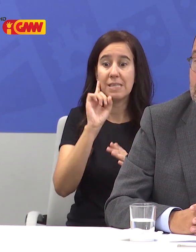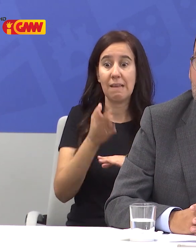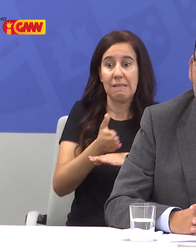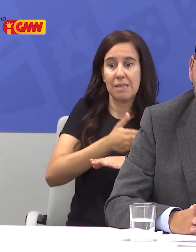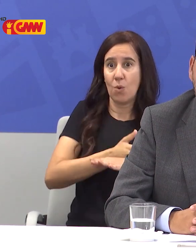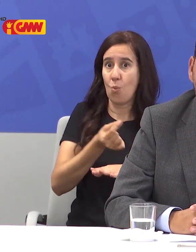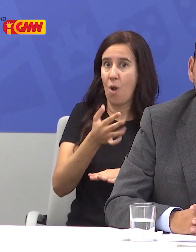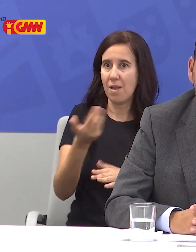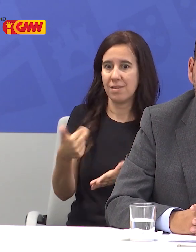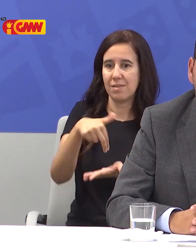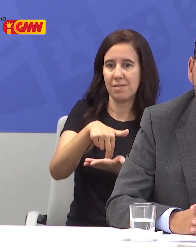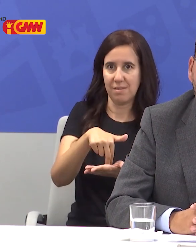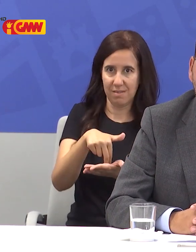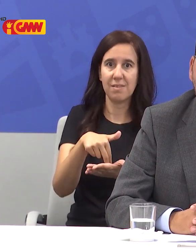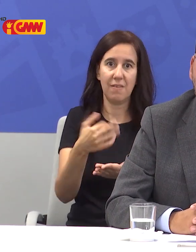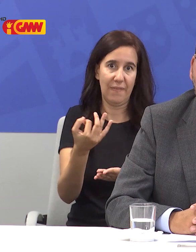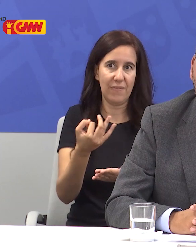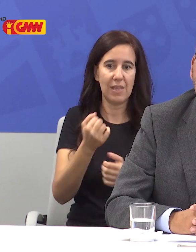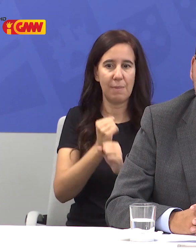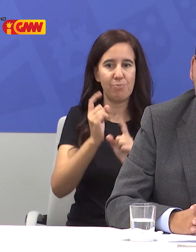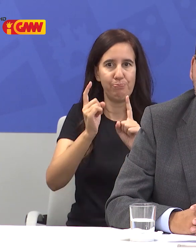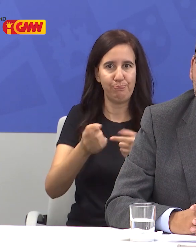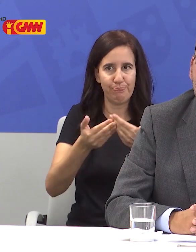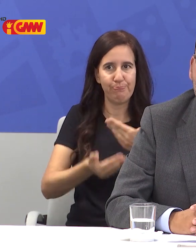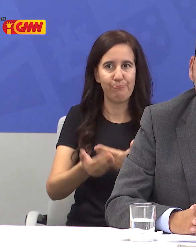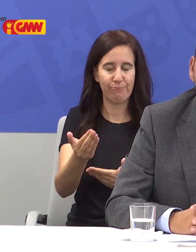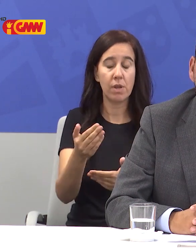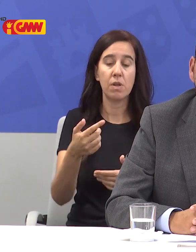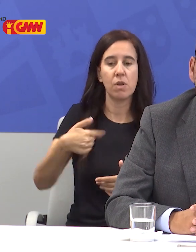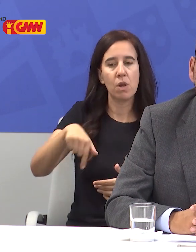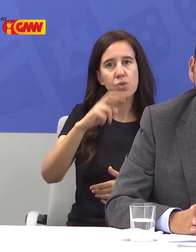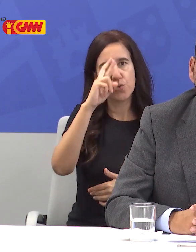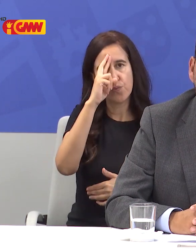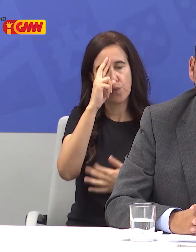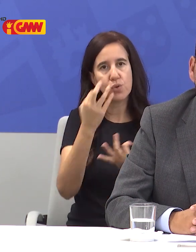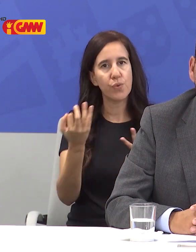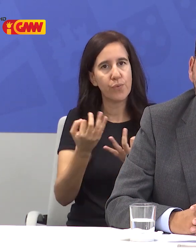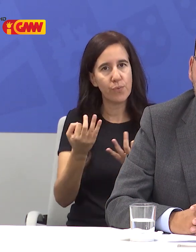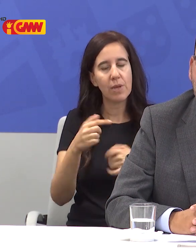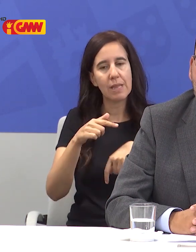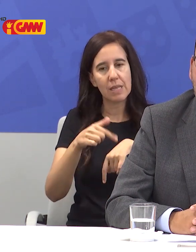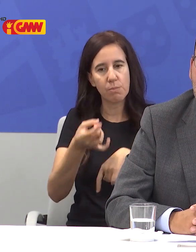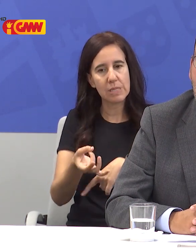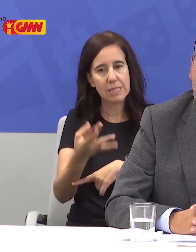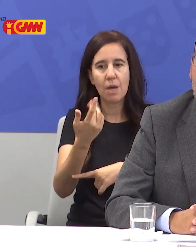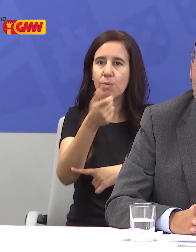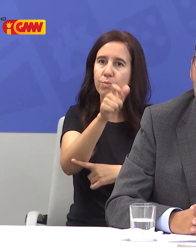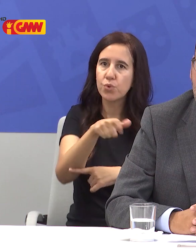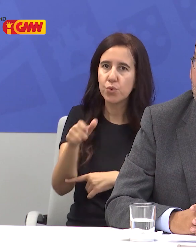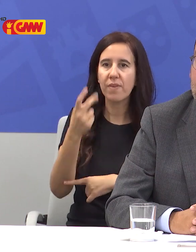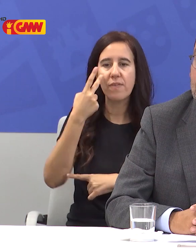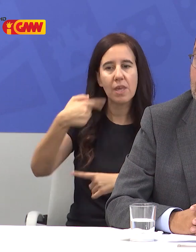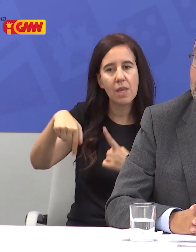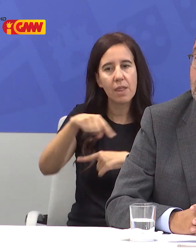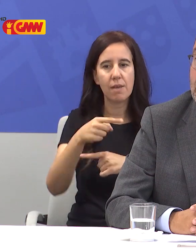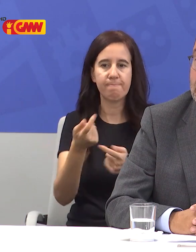terem de se apresentar e de iniciarem o seu trabalho. O nosso esforço é de dar mais tempo às pessoas para organizarem a sua